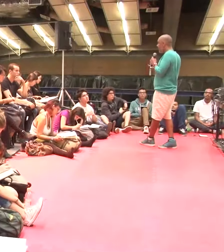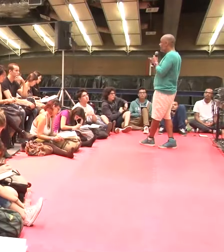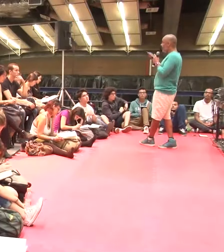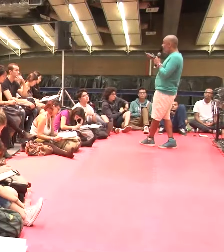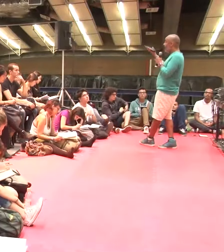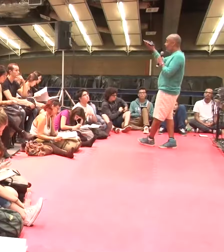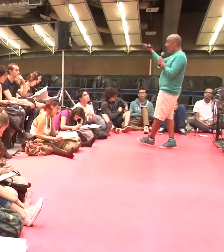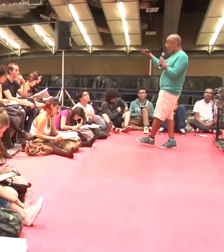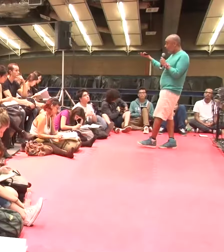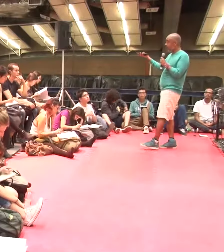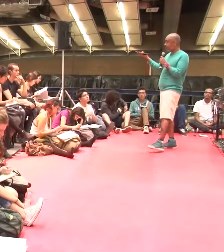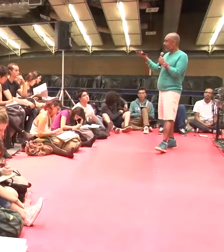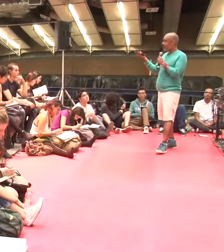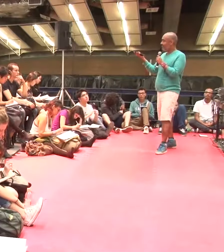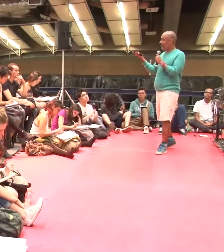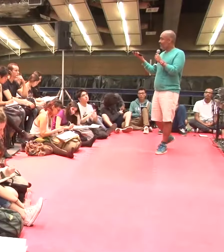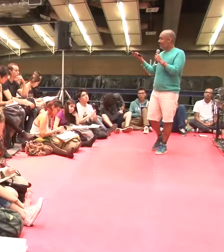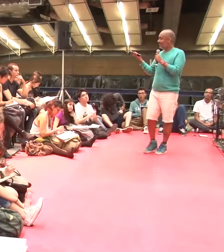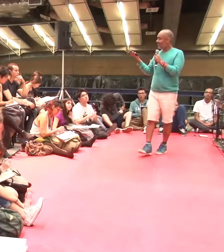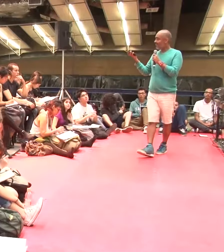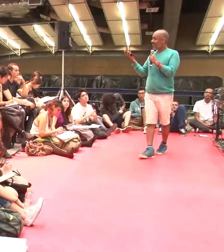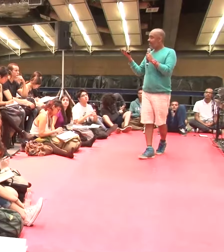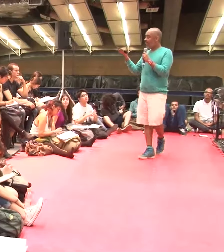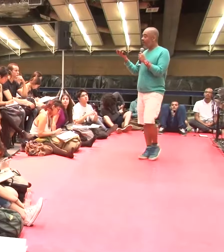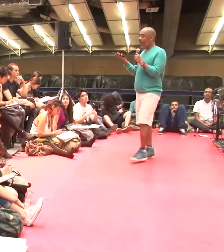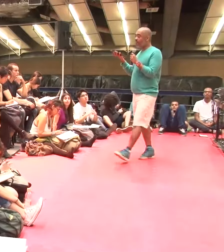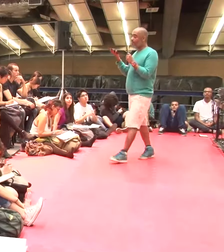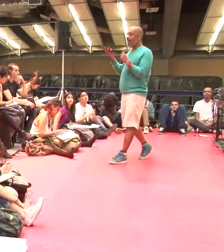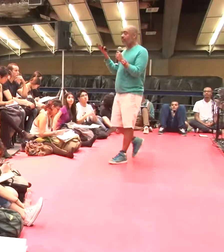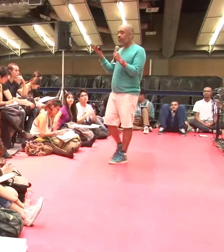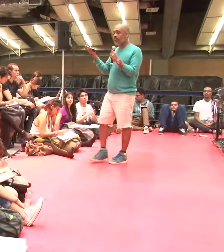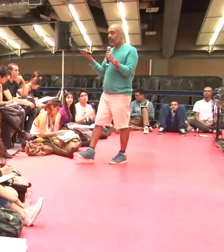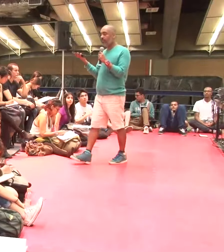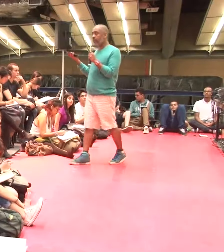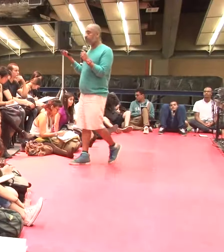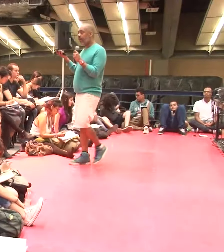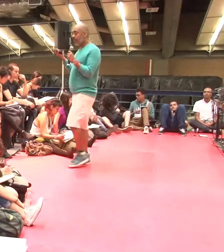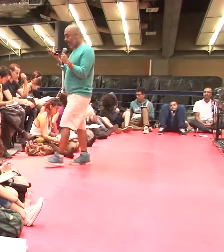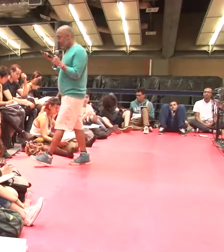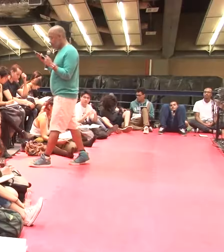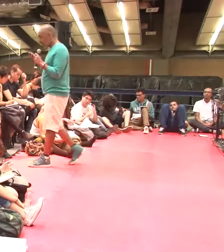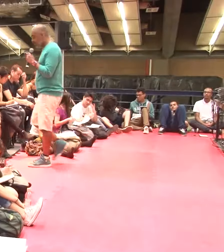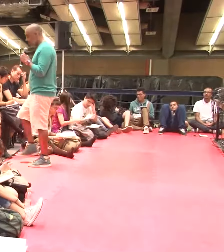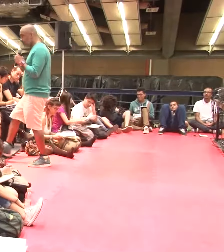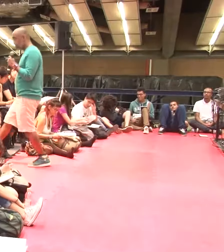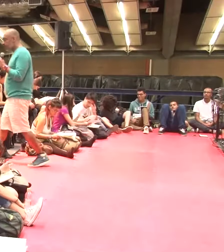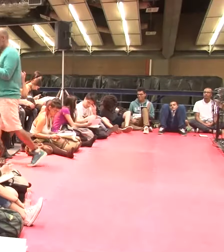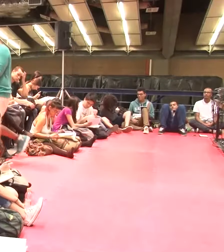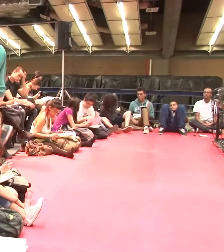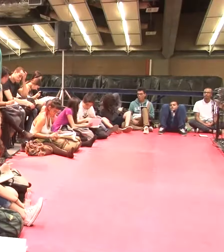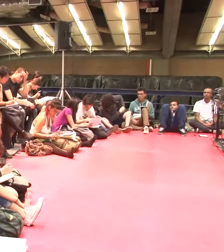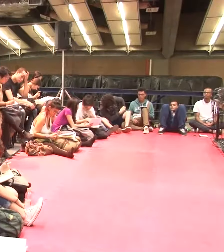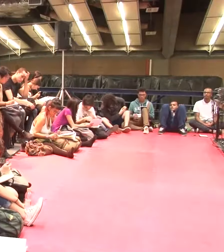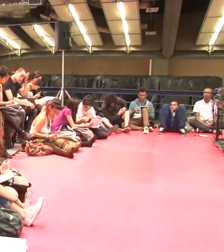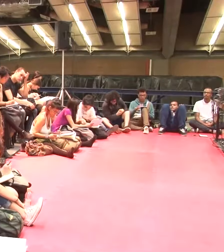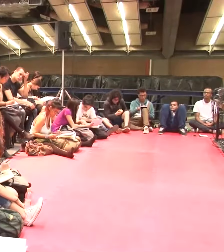lançando mão de determinados recursos que envolvem mais de um sentimento, mais de um sentido, se vocês